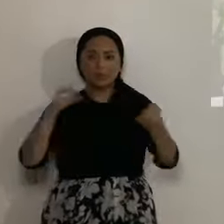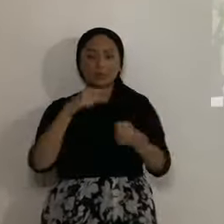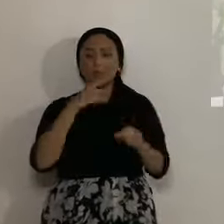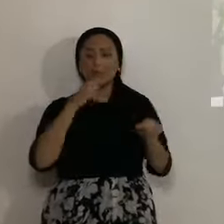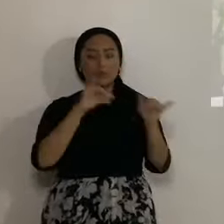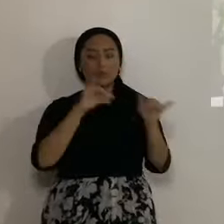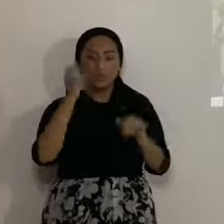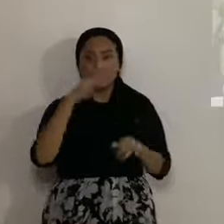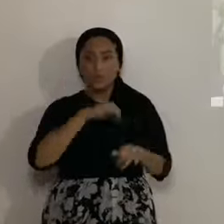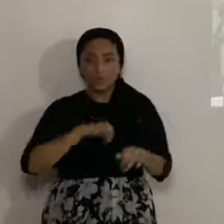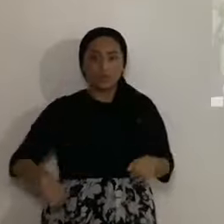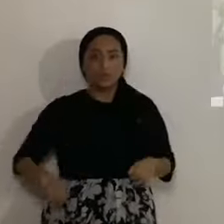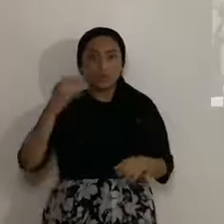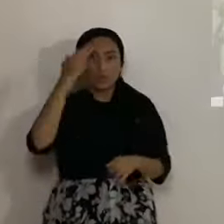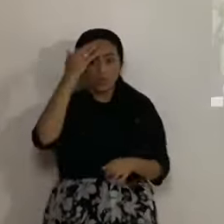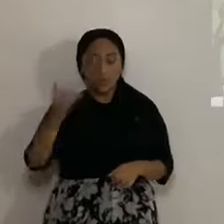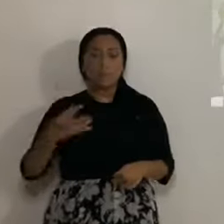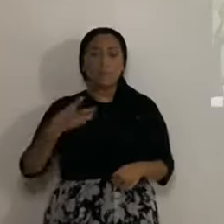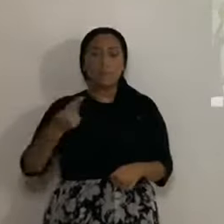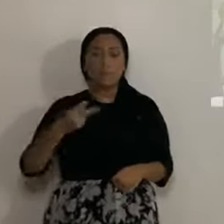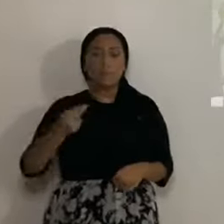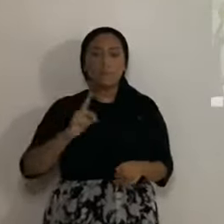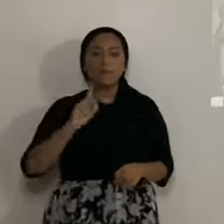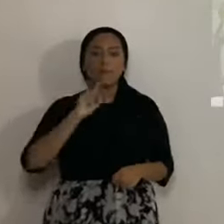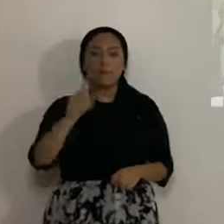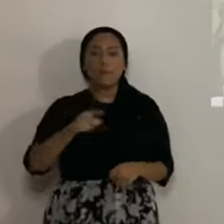Yahshua Mashiach, por eso lanzan sus perros antes,